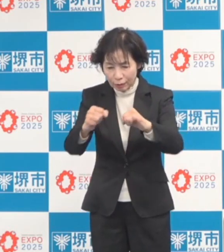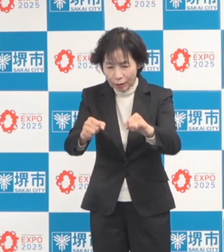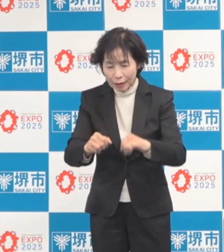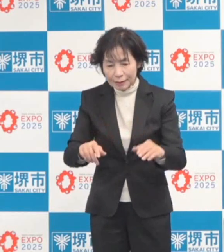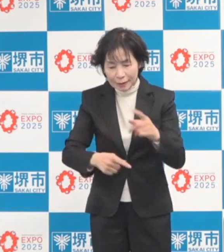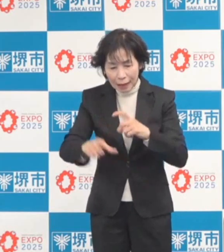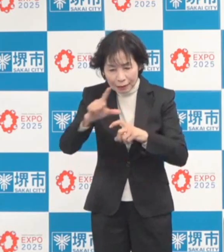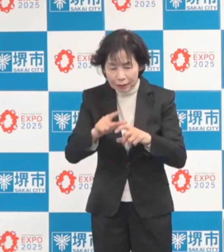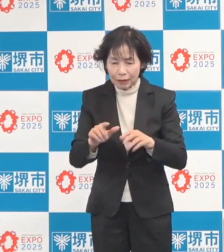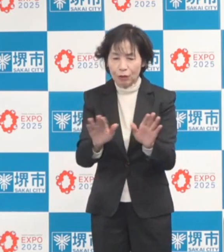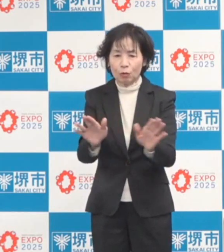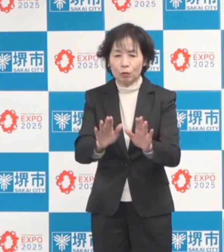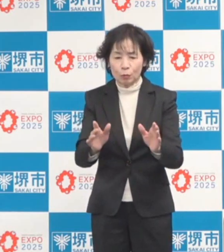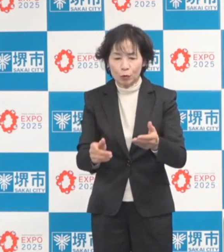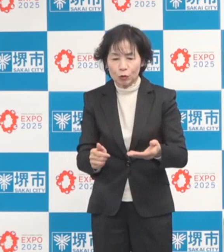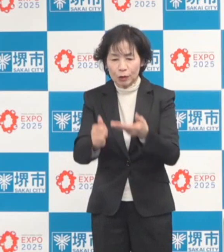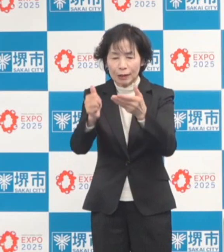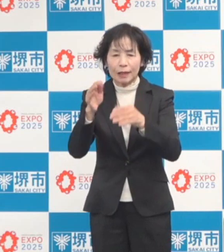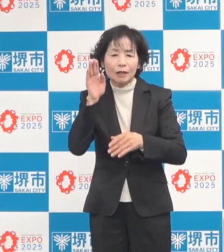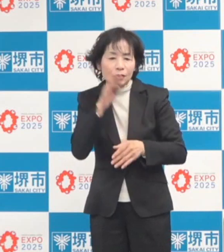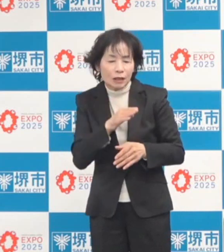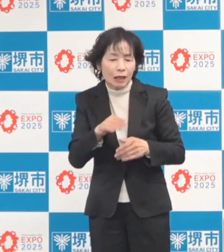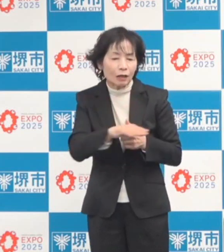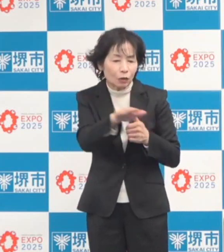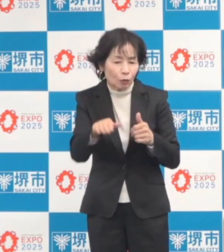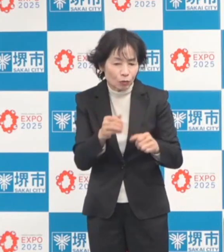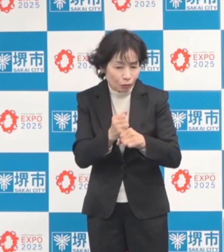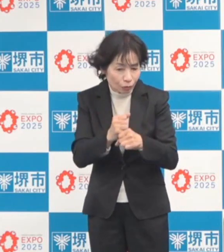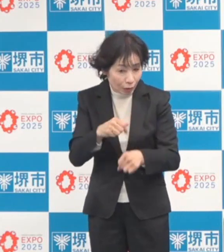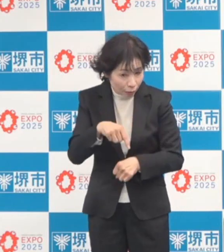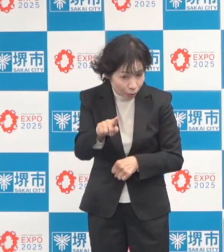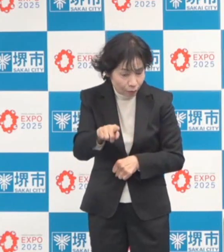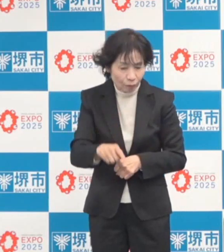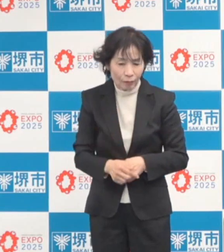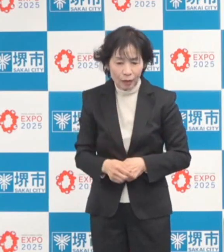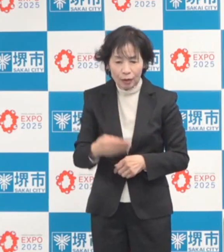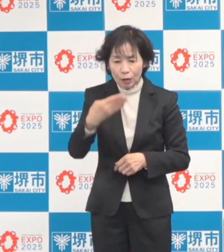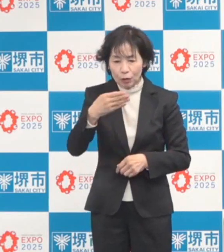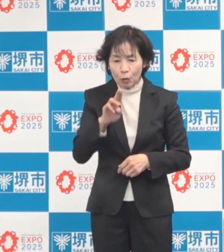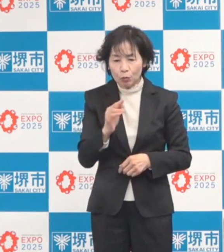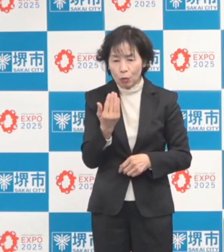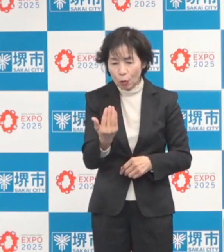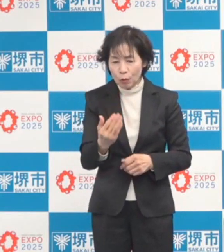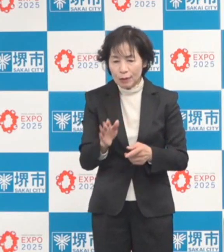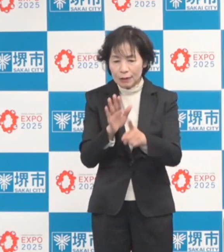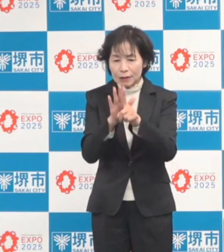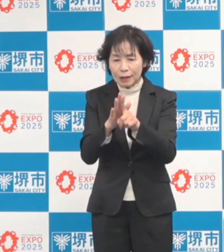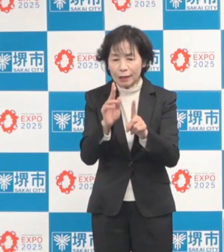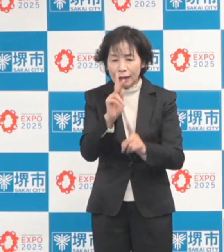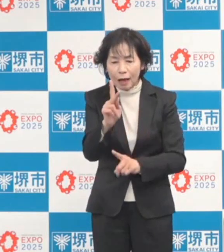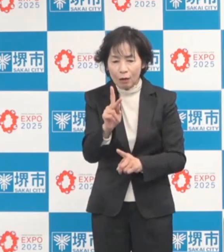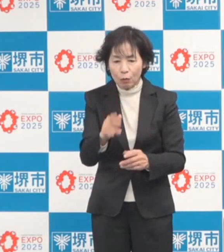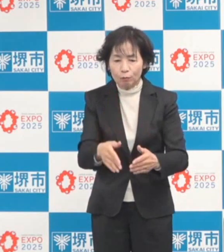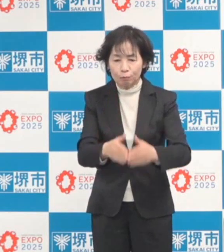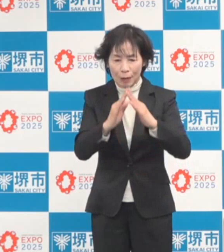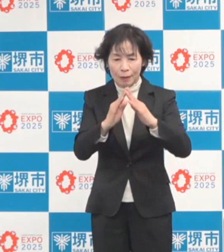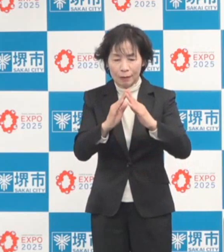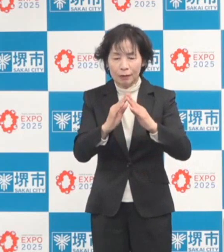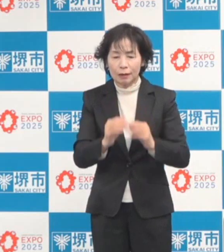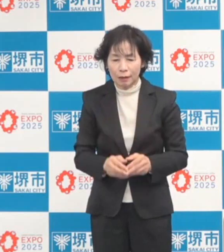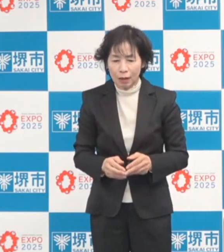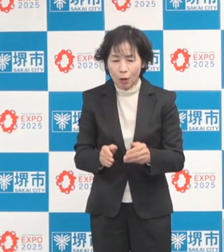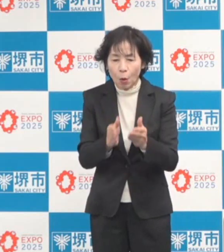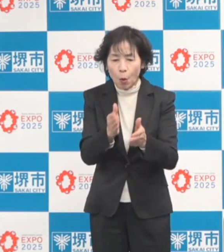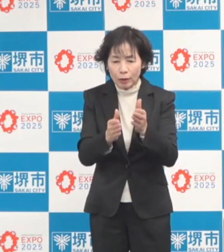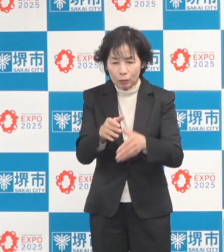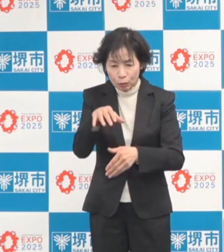てしやすい環境の充実を目指します。さらに幼保支援課を新設をいたしまして、保育施設